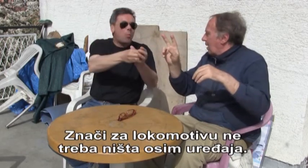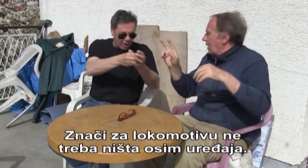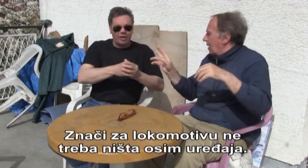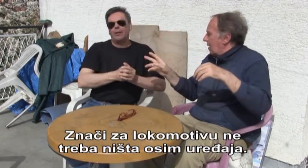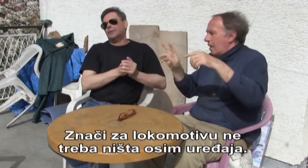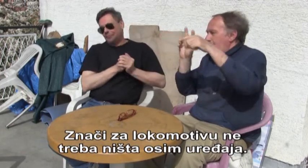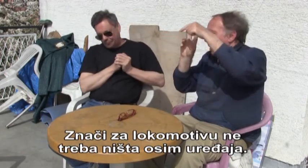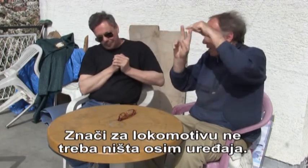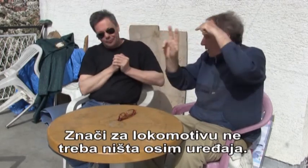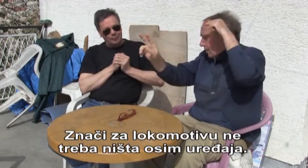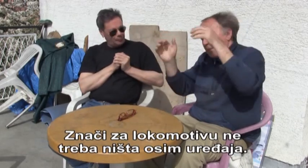dečku.